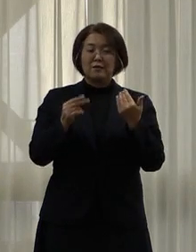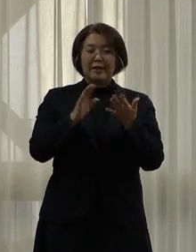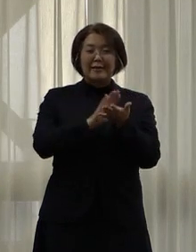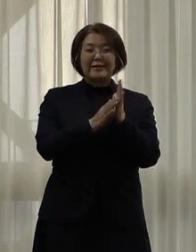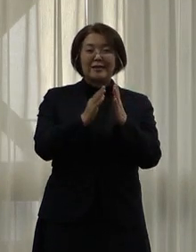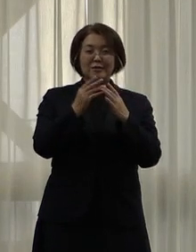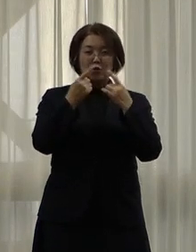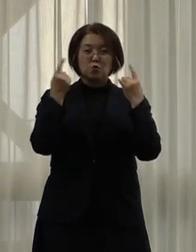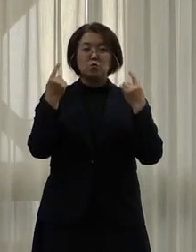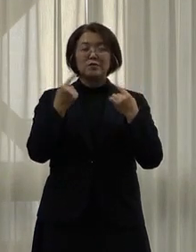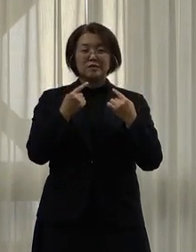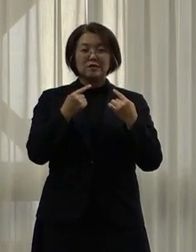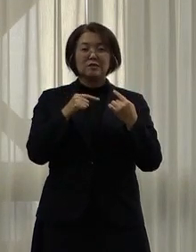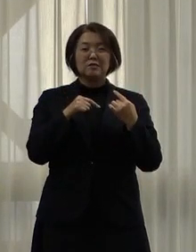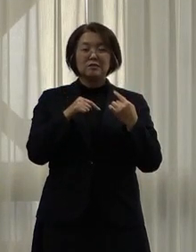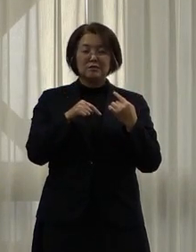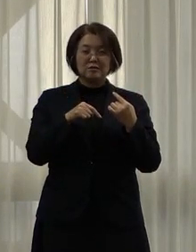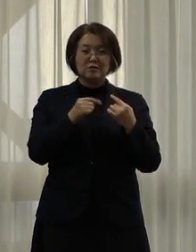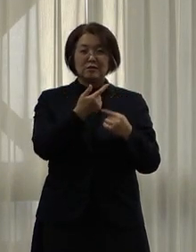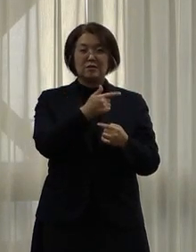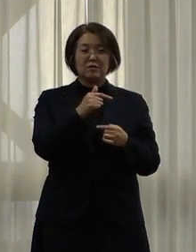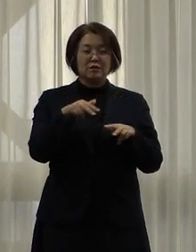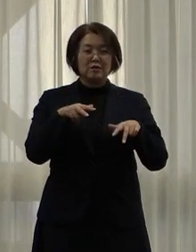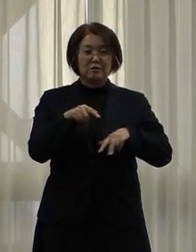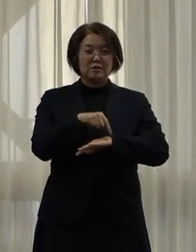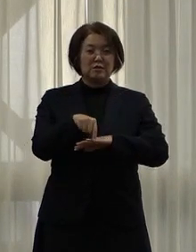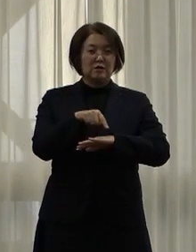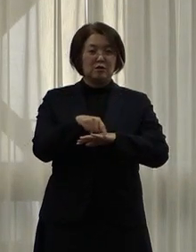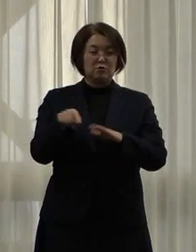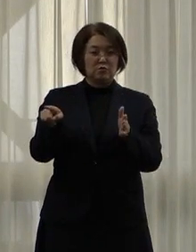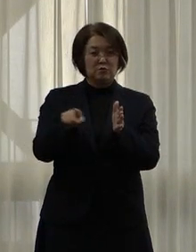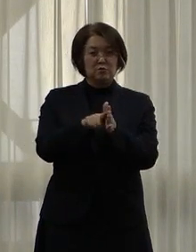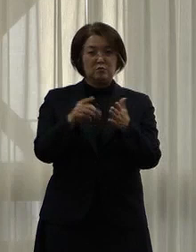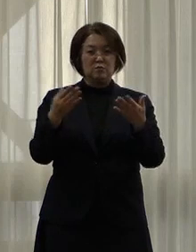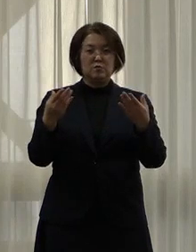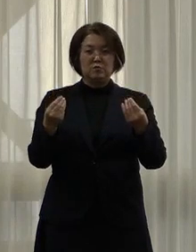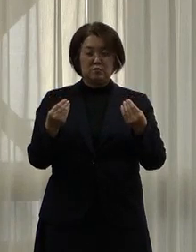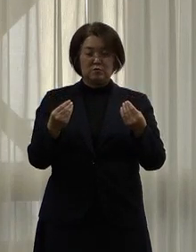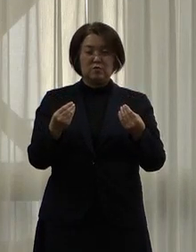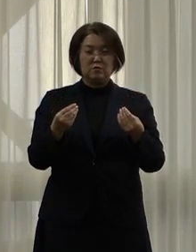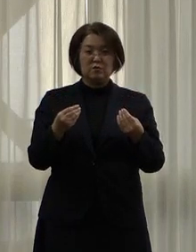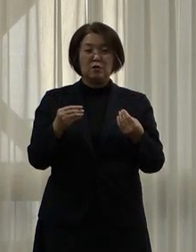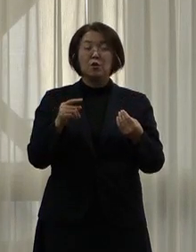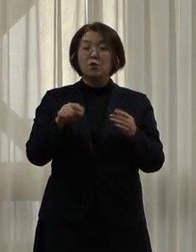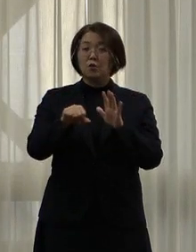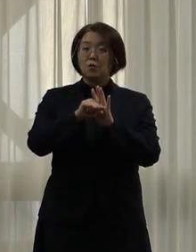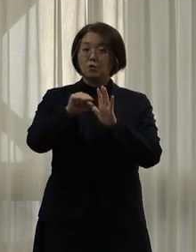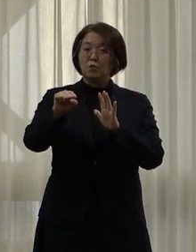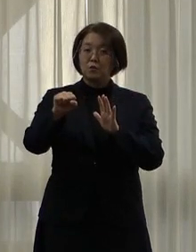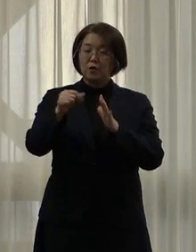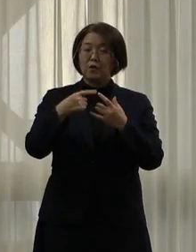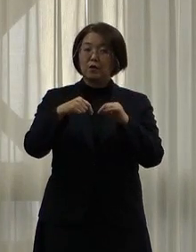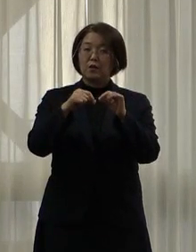自にさまざまな施策を打ち続けてきたわけでありますが、そういったものが効果を上げ